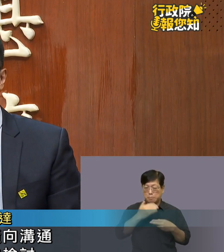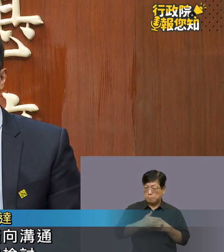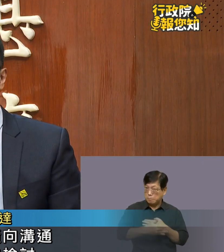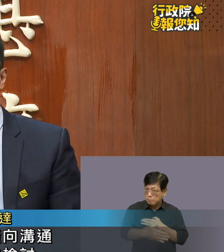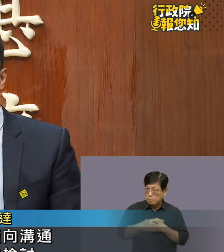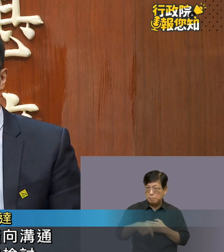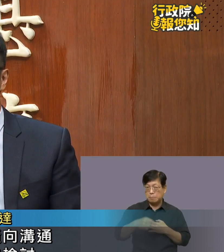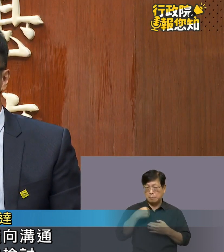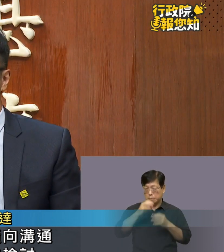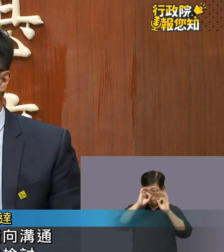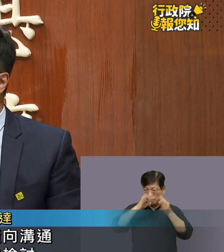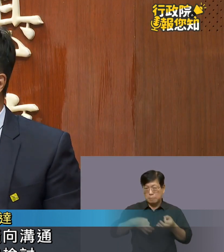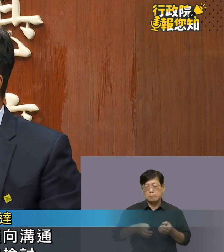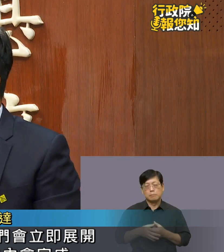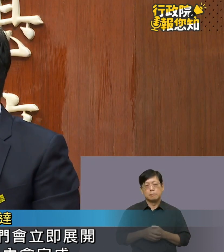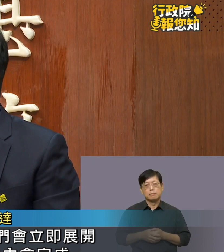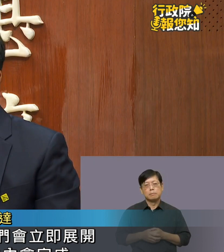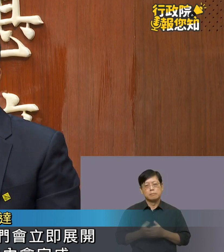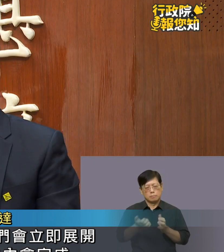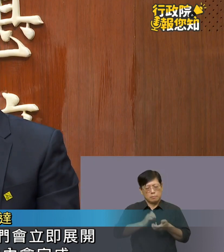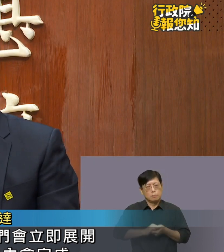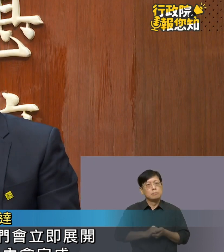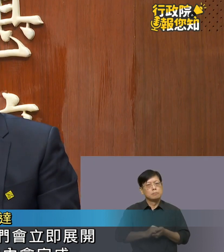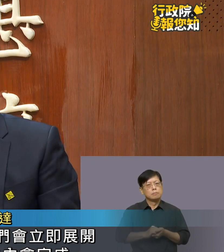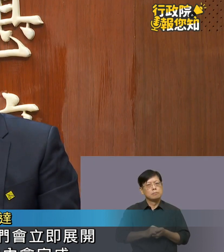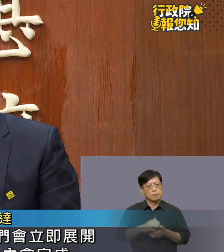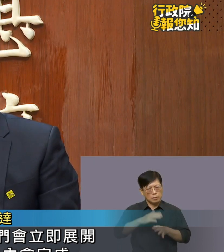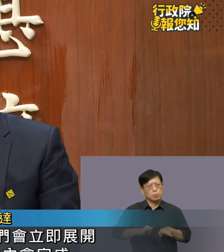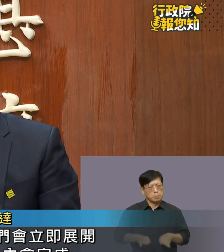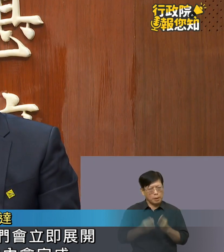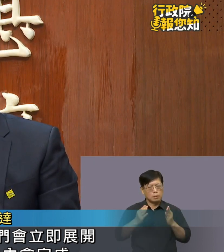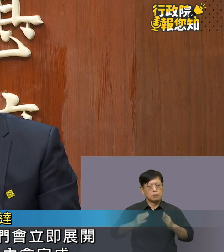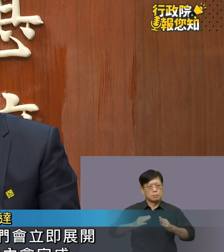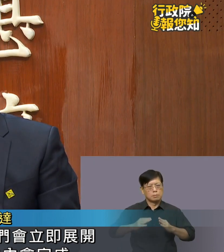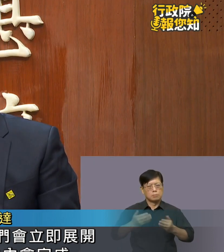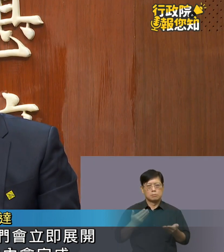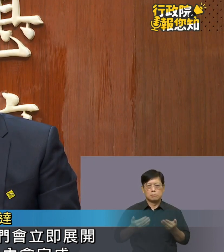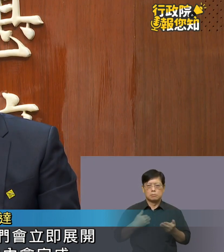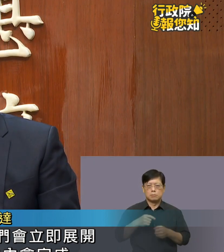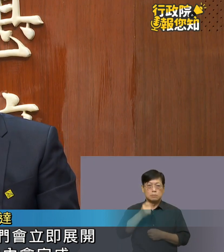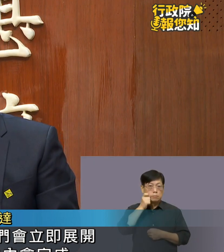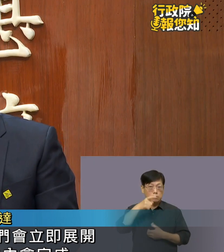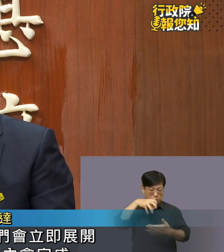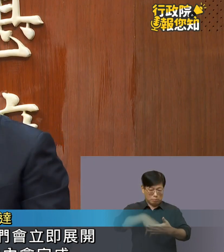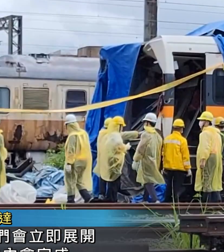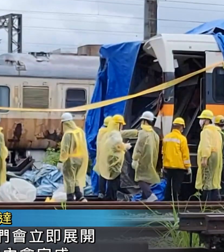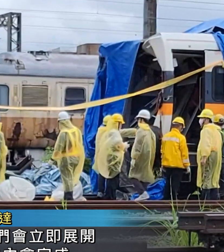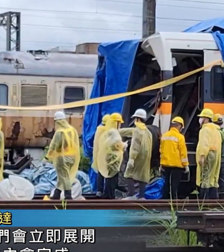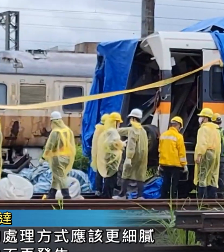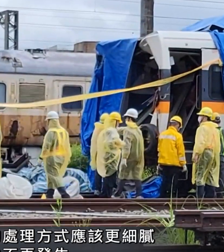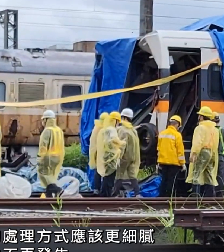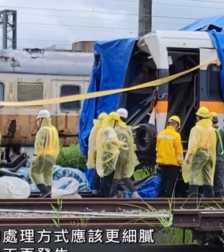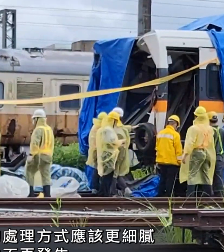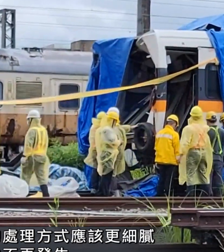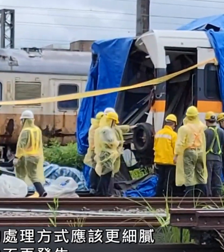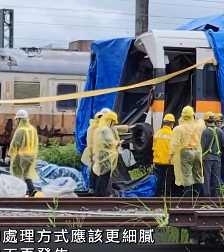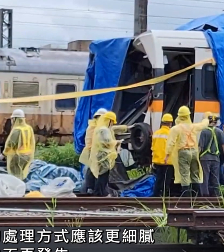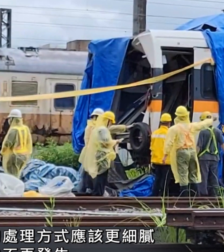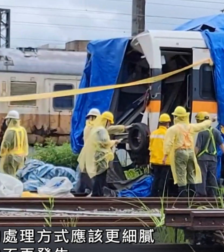一个检讨，那我们预计会在，我们会立即展开，那预计会在一个月之内会完成。 陈梦秀呼吁政府的处理方式应